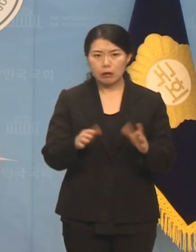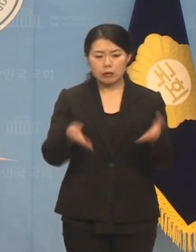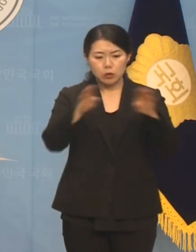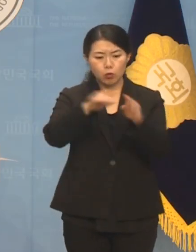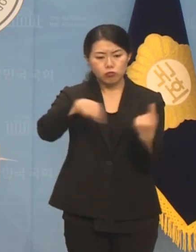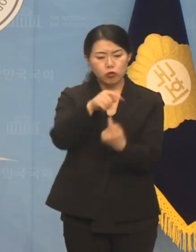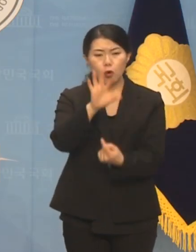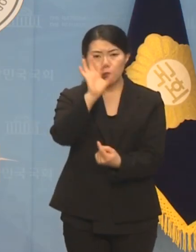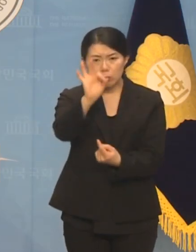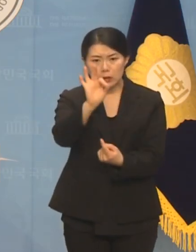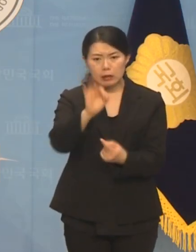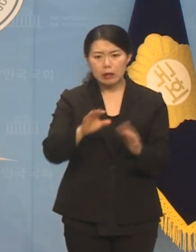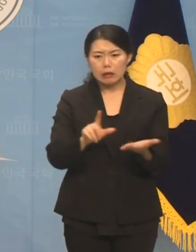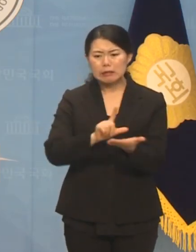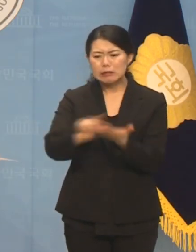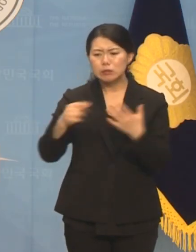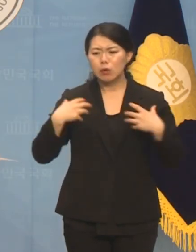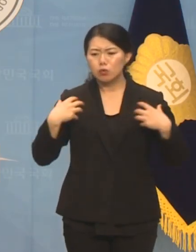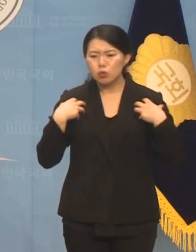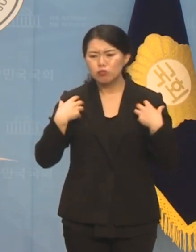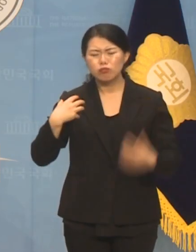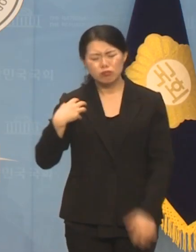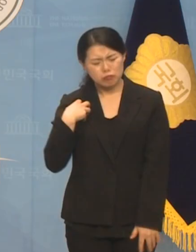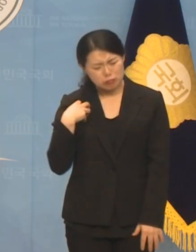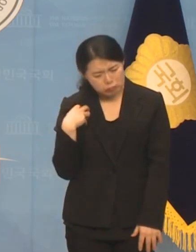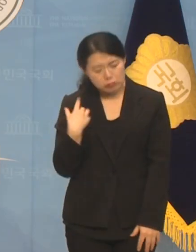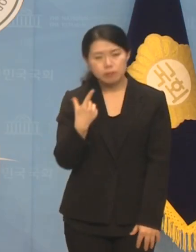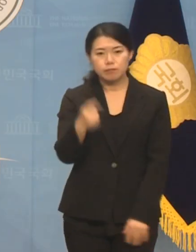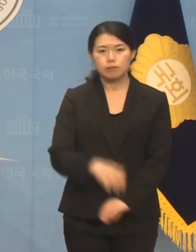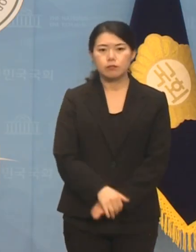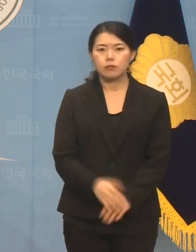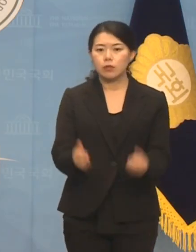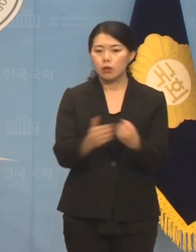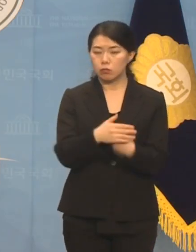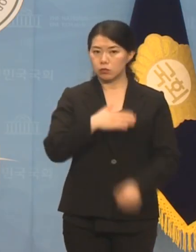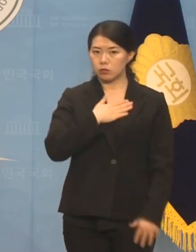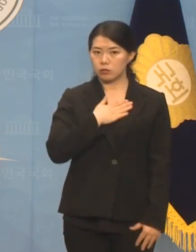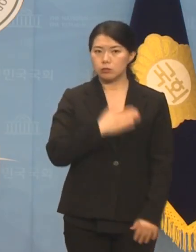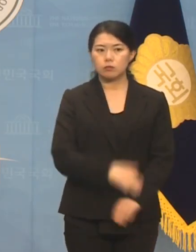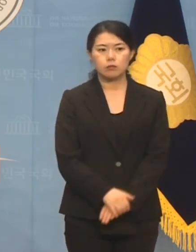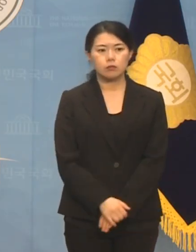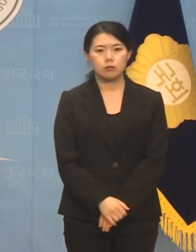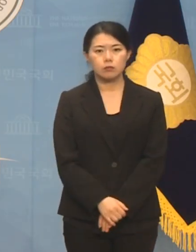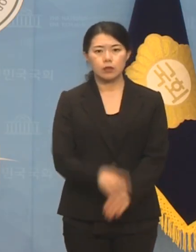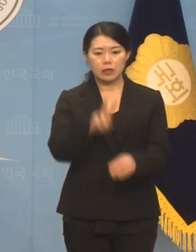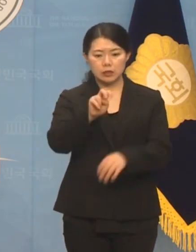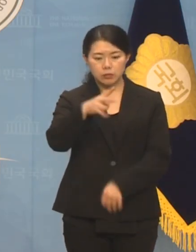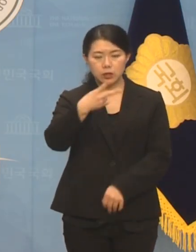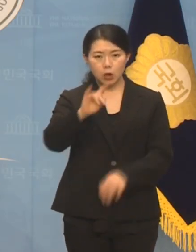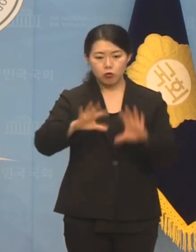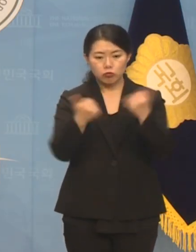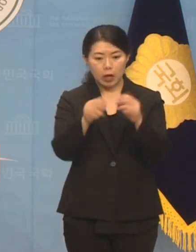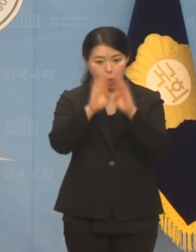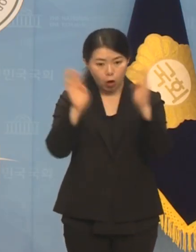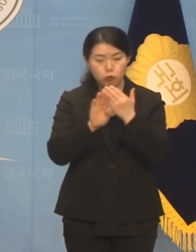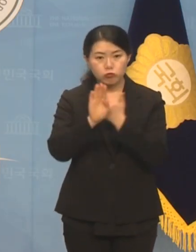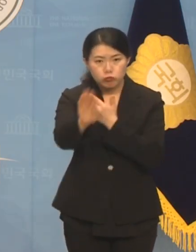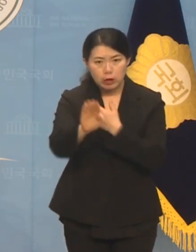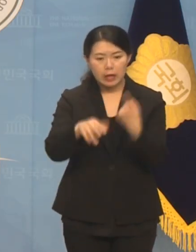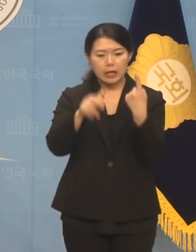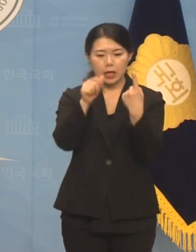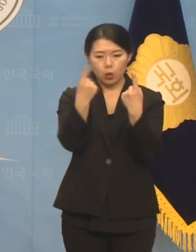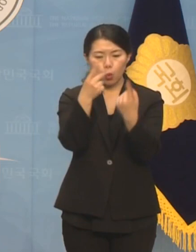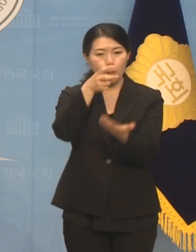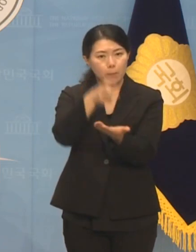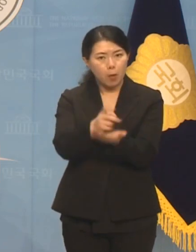운영비 절반을 지자체가 부담하고 있습니다. 그래서 저는 22대 국회 개원 직후 제1호